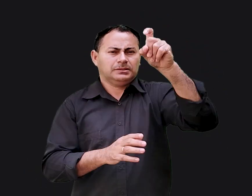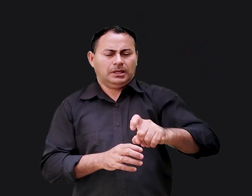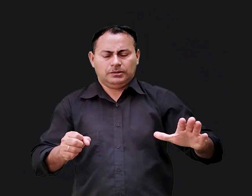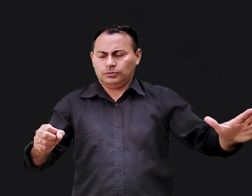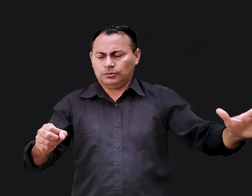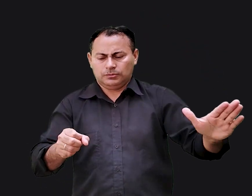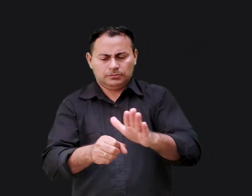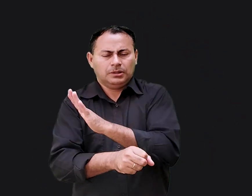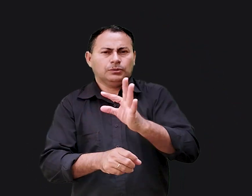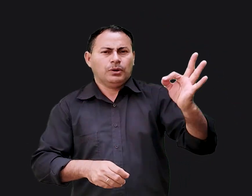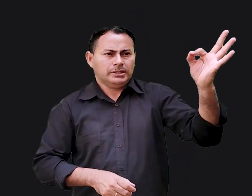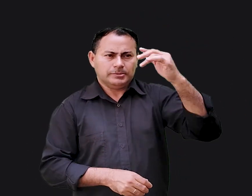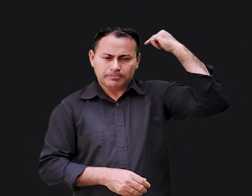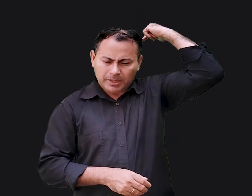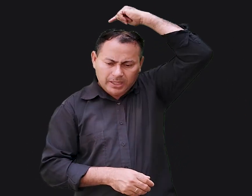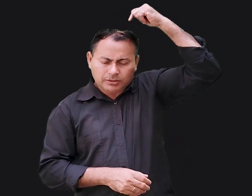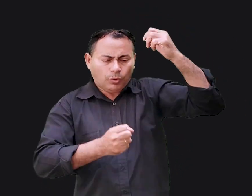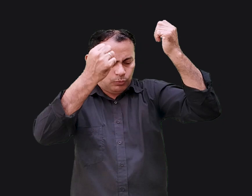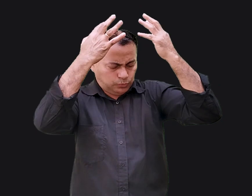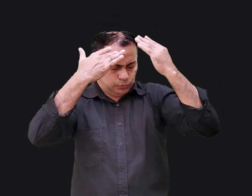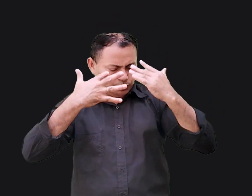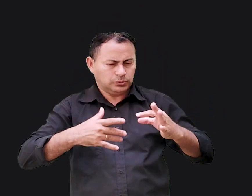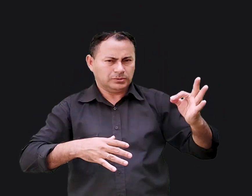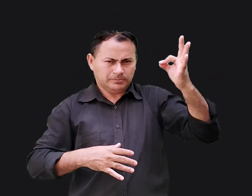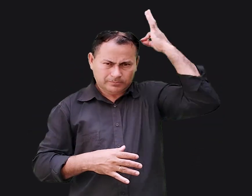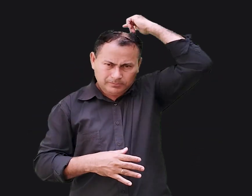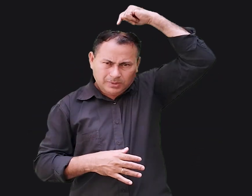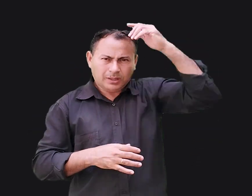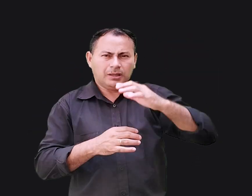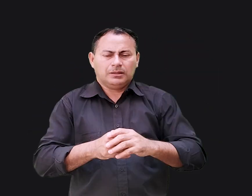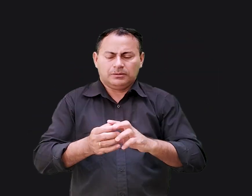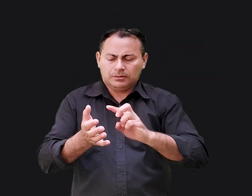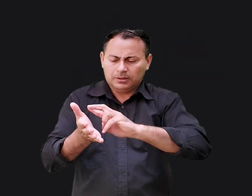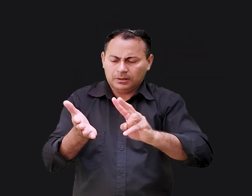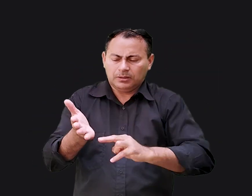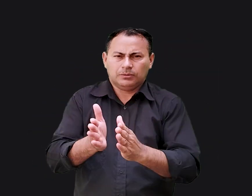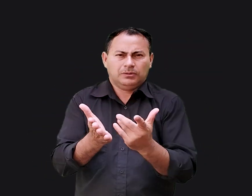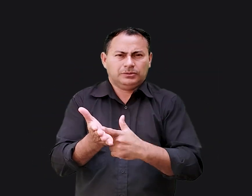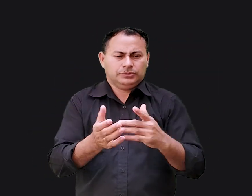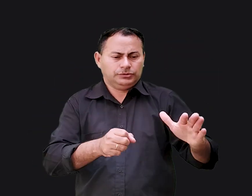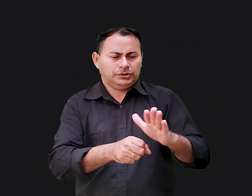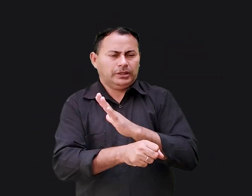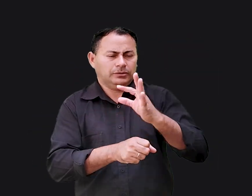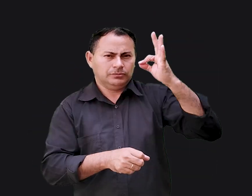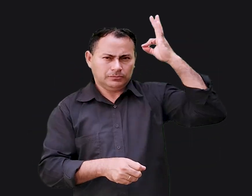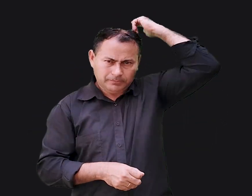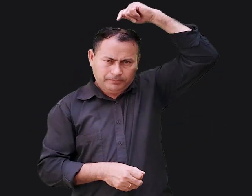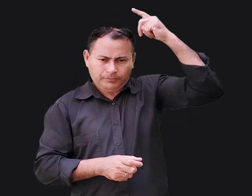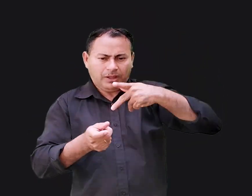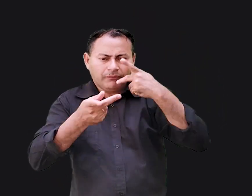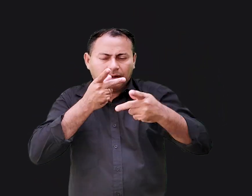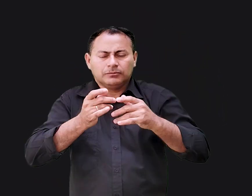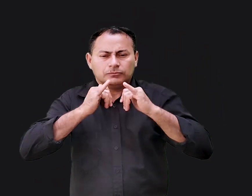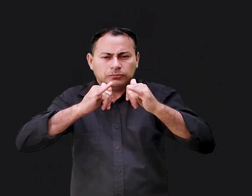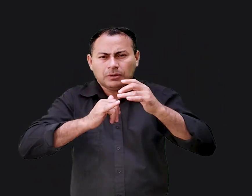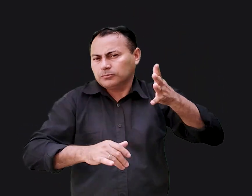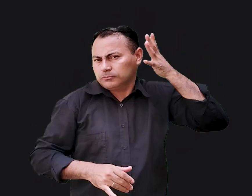ser cheio do Espírito? Lemos no livro de Atos que Pedro, cheio do Espírito, pregou aquele importante sermão do dia